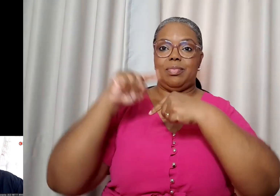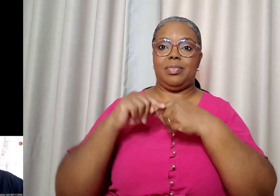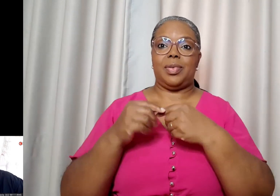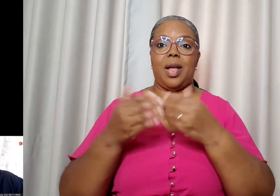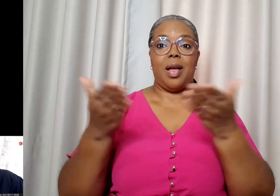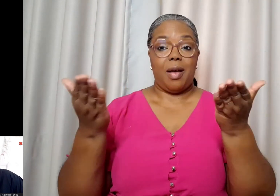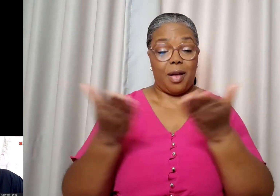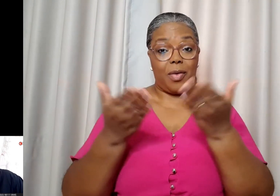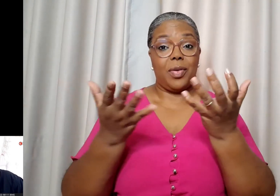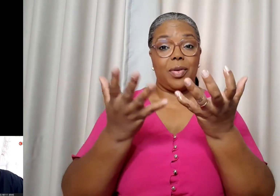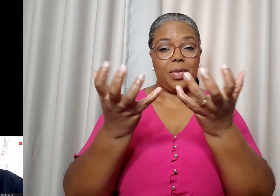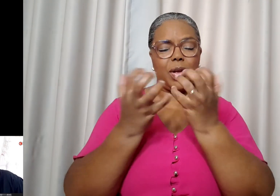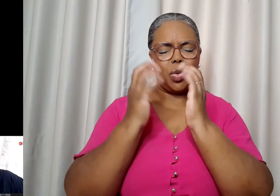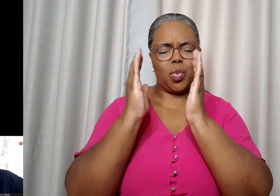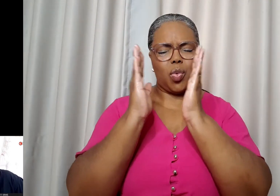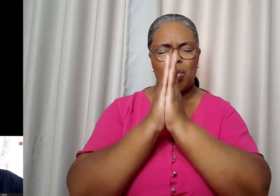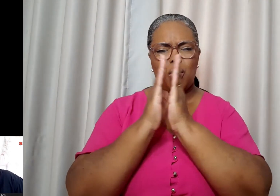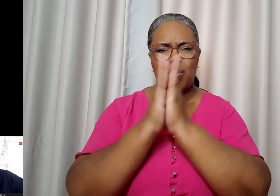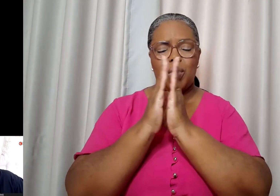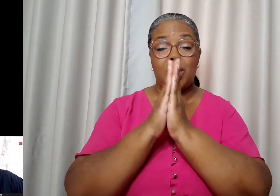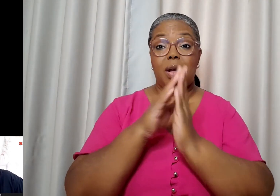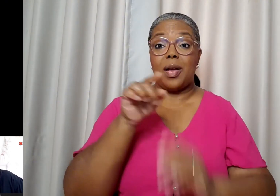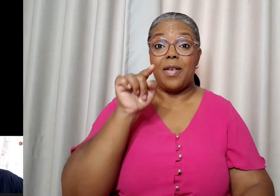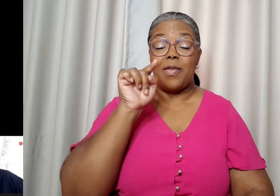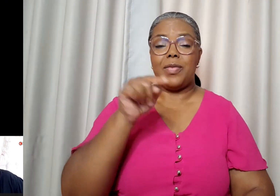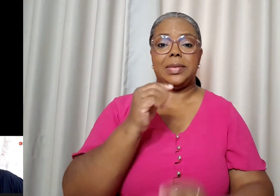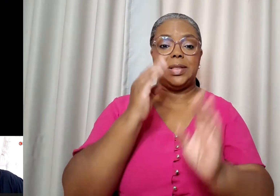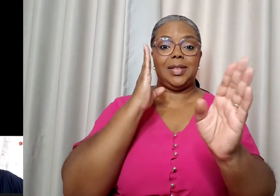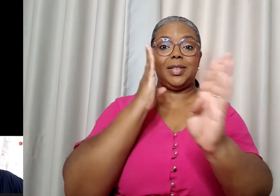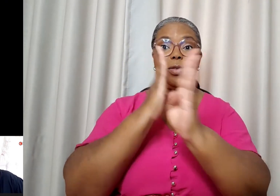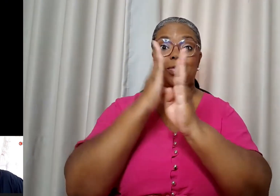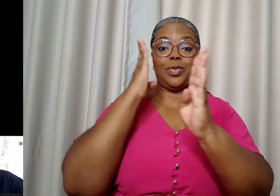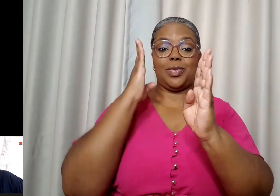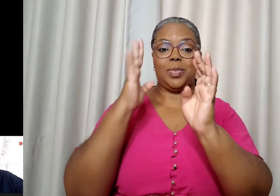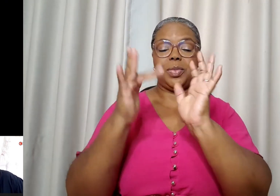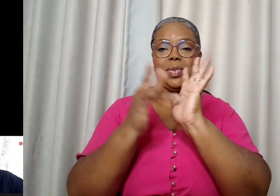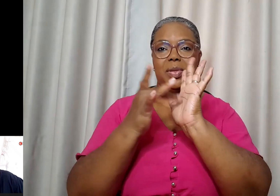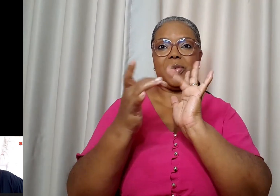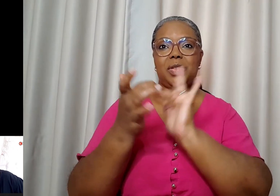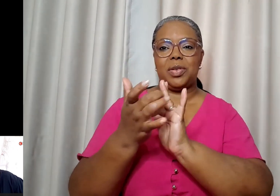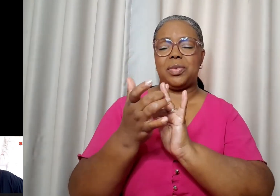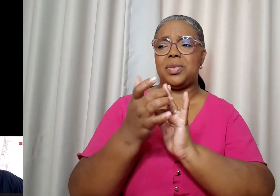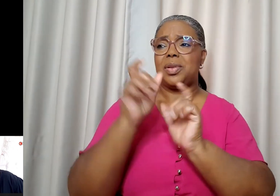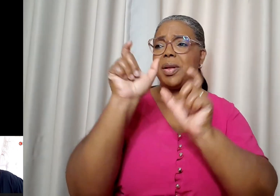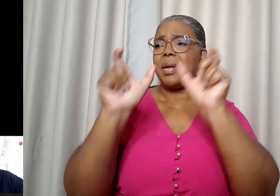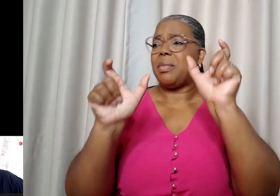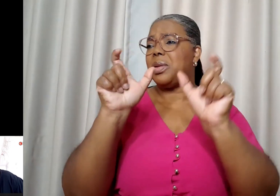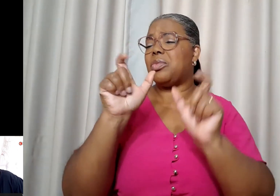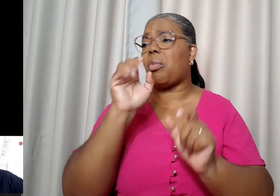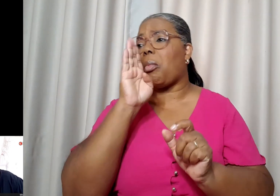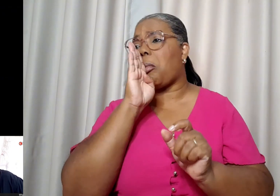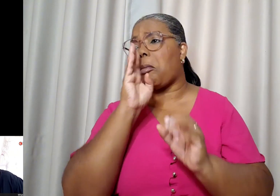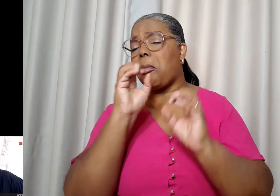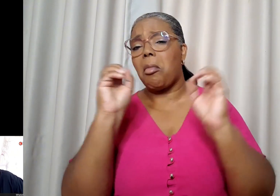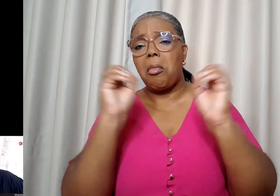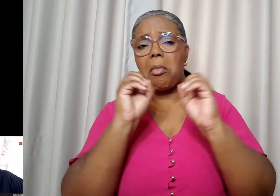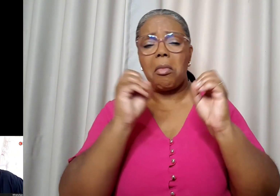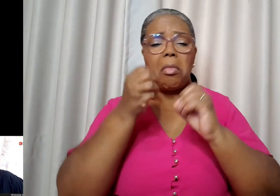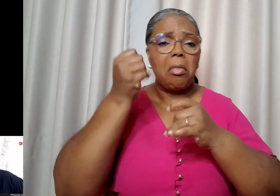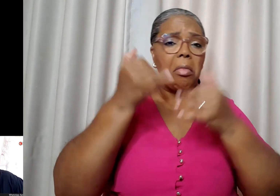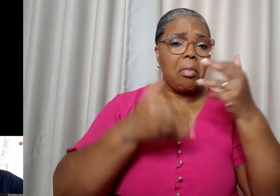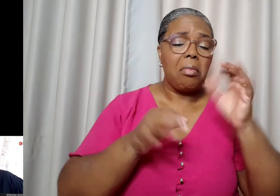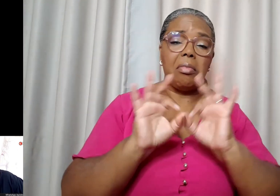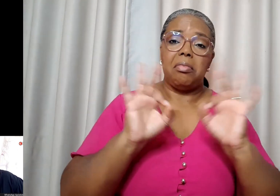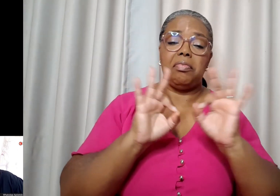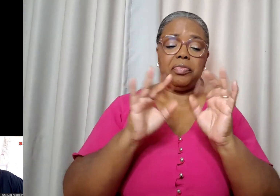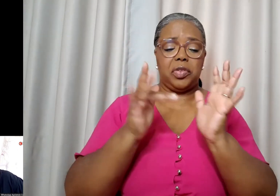para você que descobriu esse Jesus que muita gente não fala. O Jesus até os 30